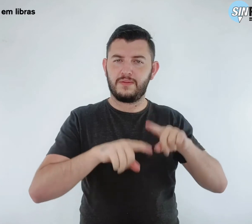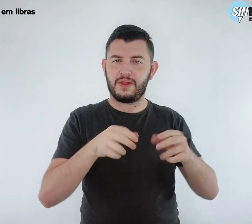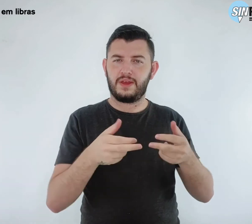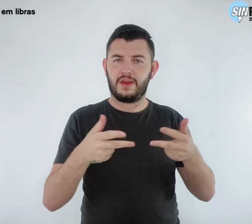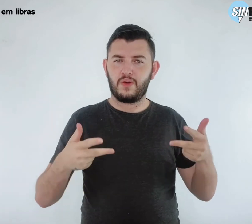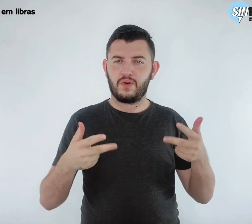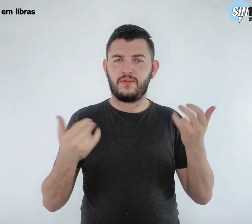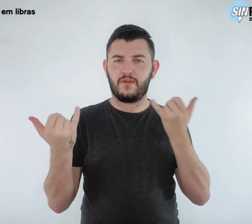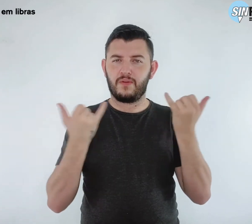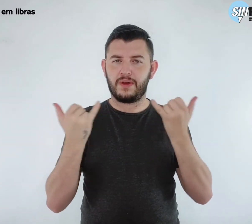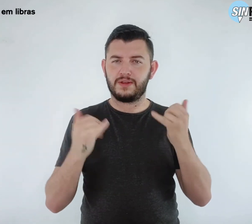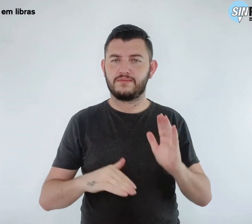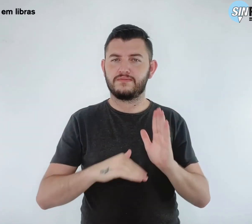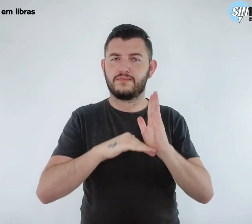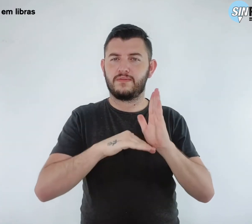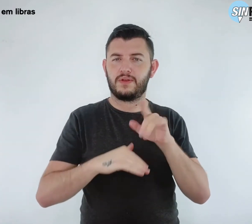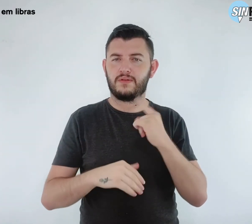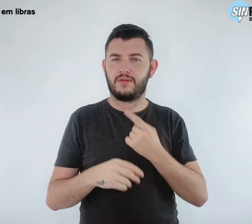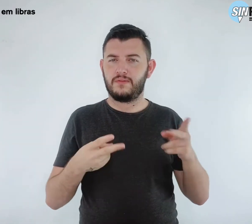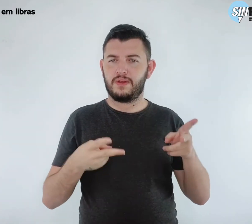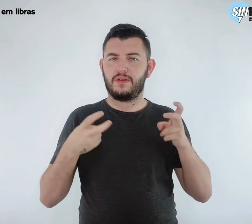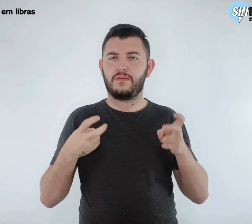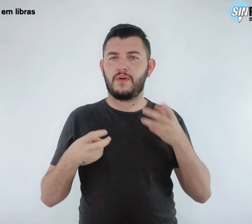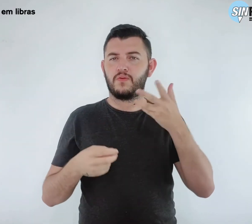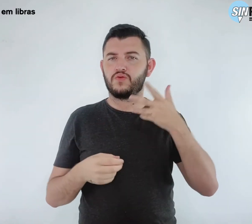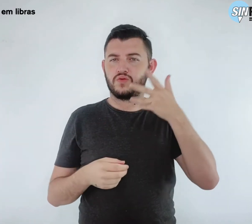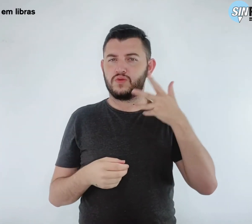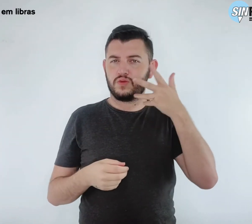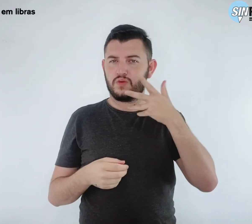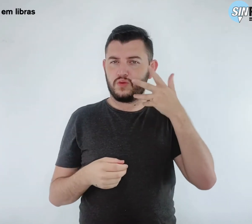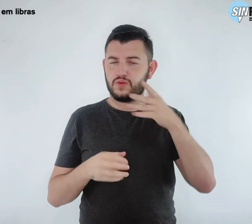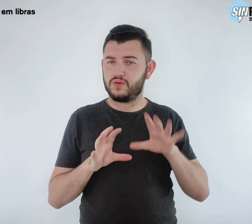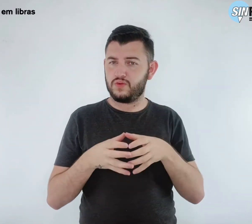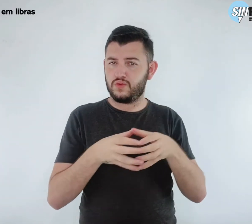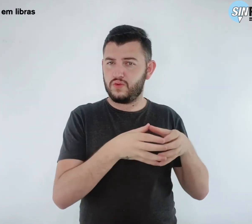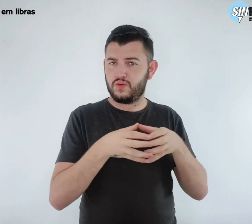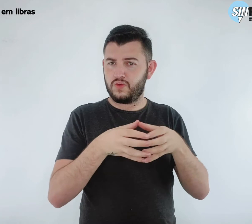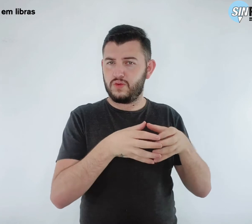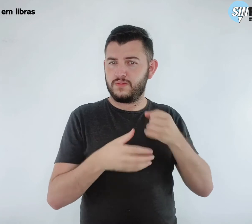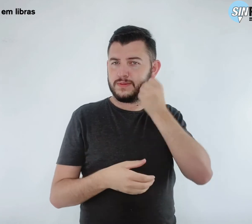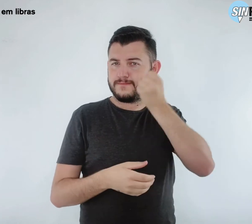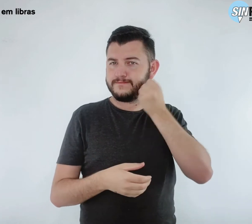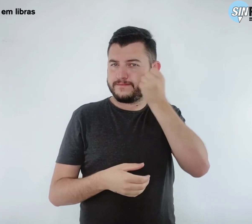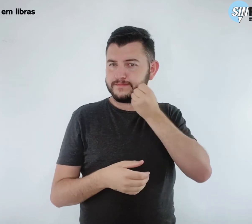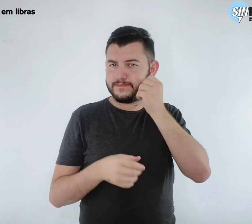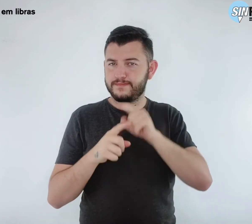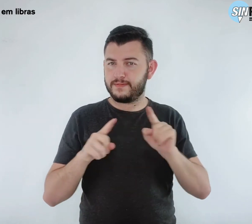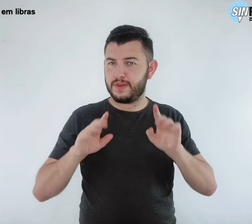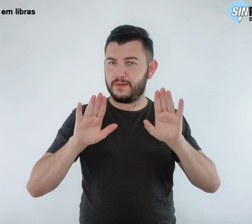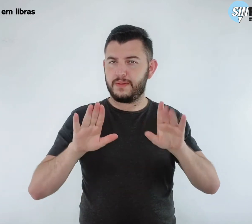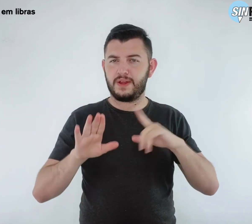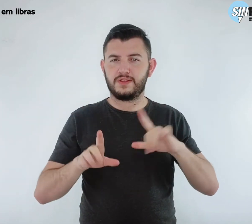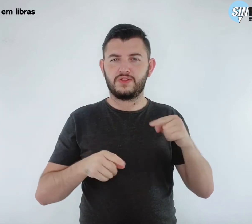Senado Federal para observar os discursos dos eminentes senadores de então. Trata-se de